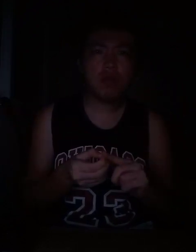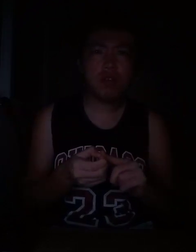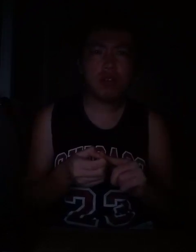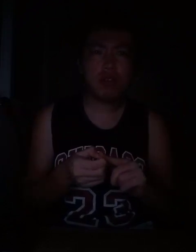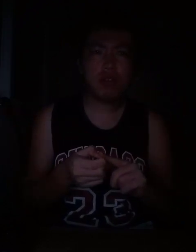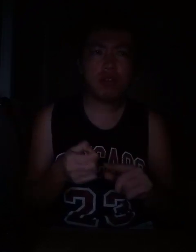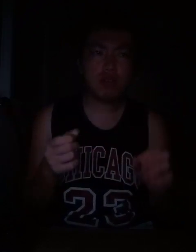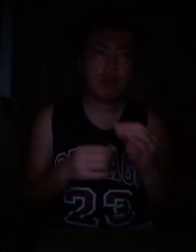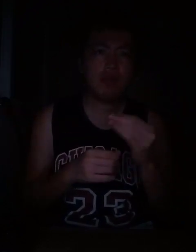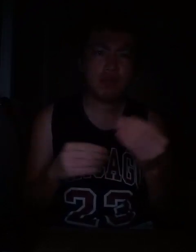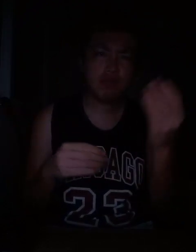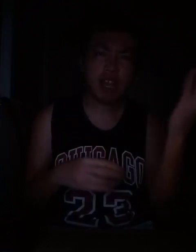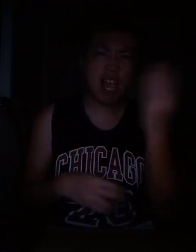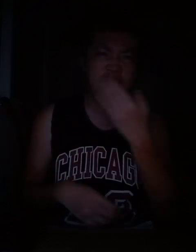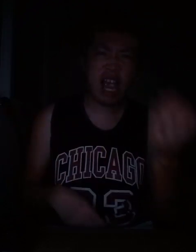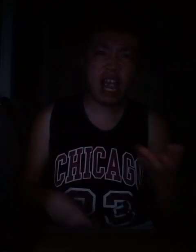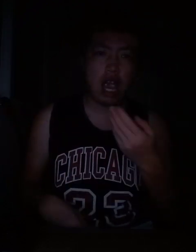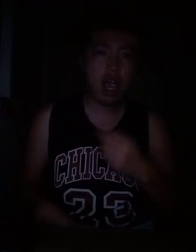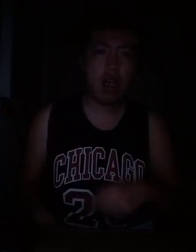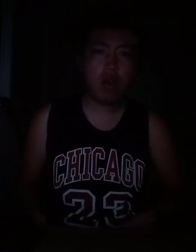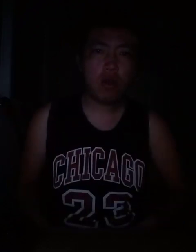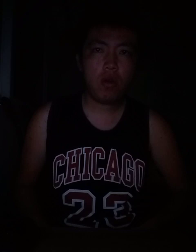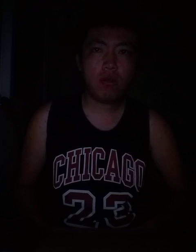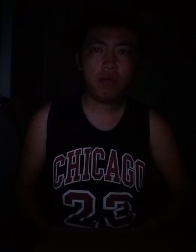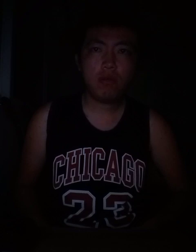않고 있다고 비판했습니다. TV조선 신유만입니다.